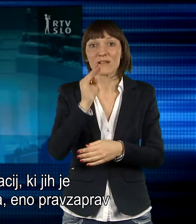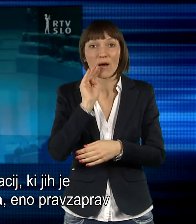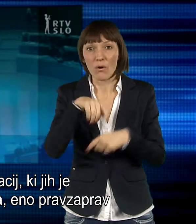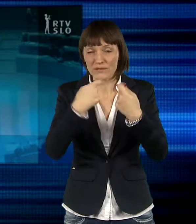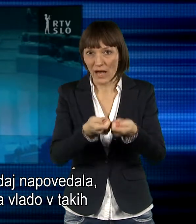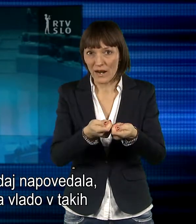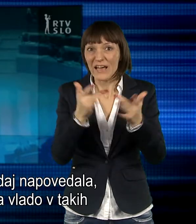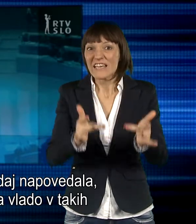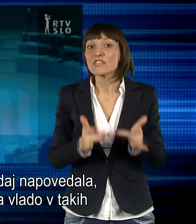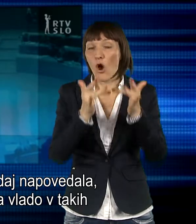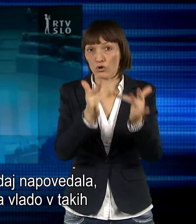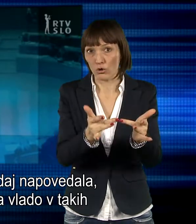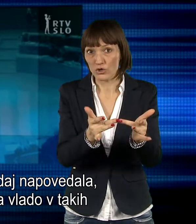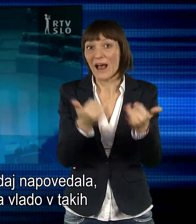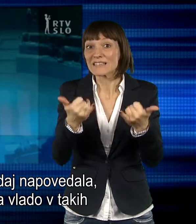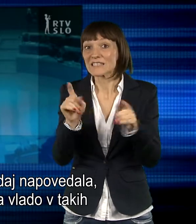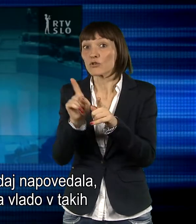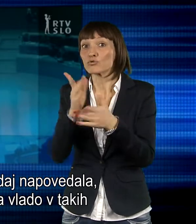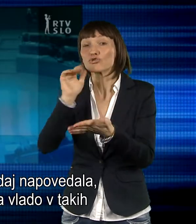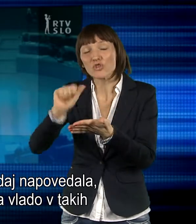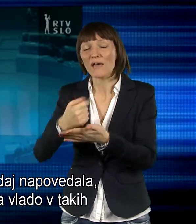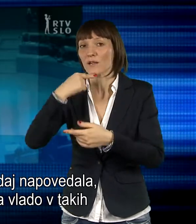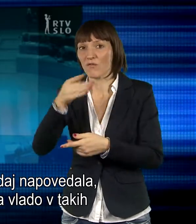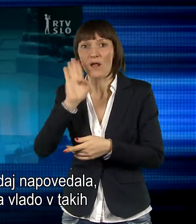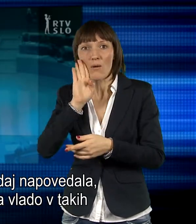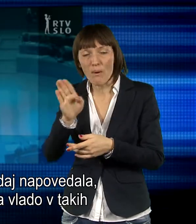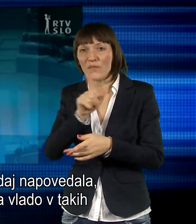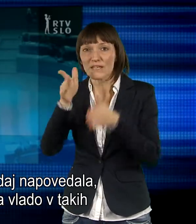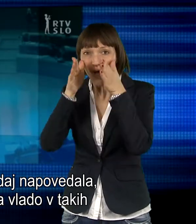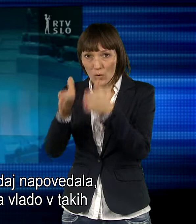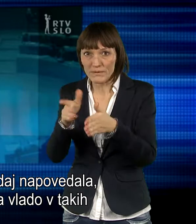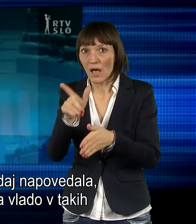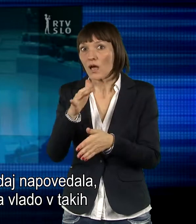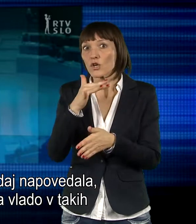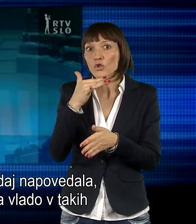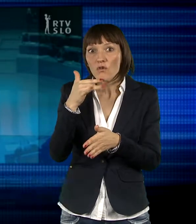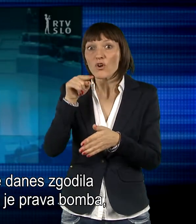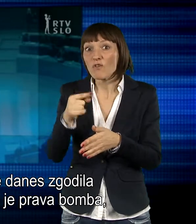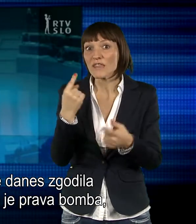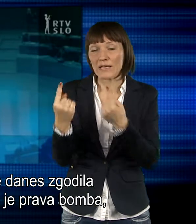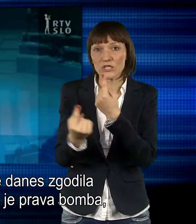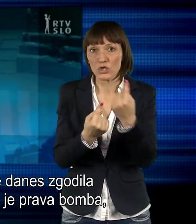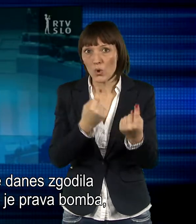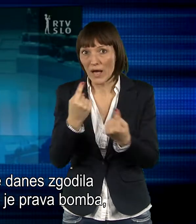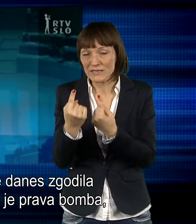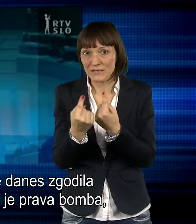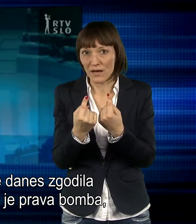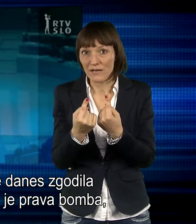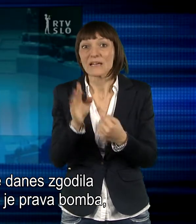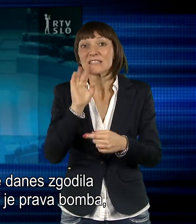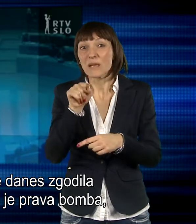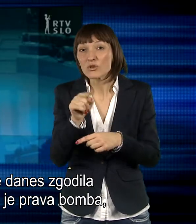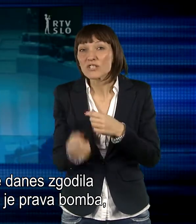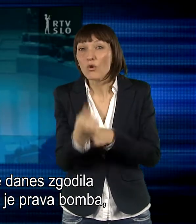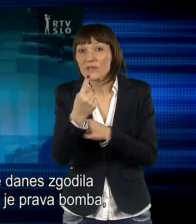eno pravzaprav vložila, drugo pa zdaj napovedala, kar je že veliko za vlado v takih razmerah, se je danes